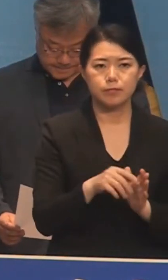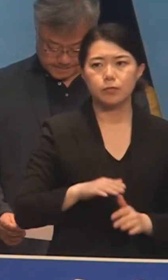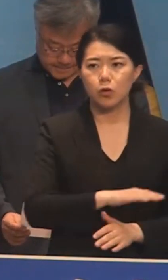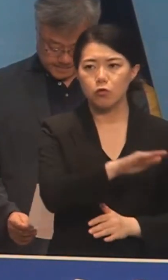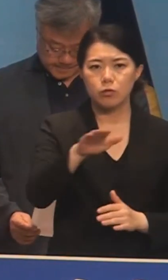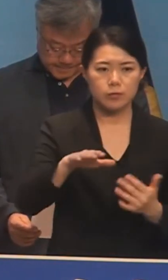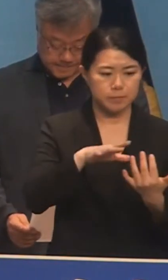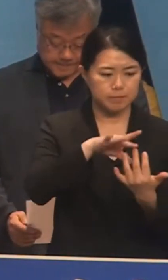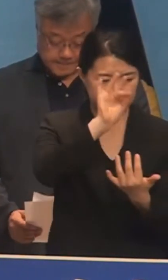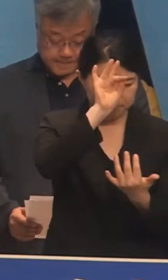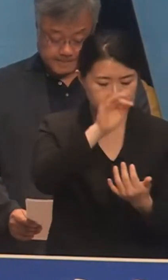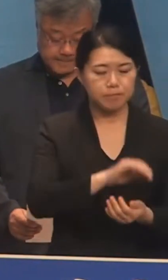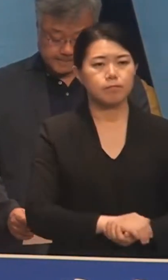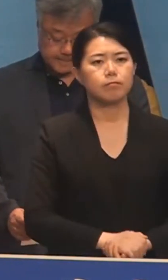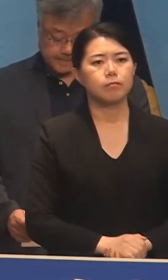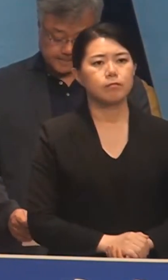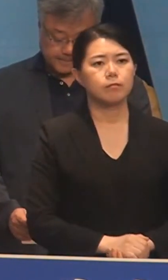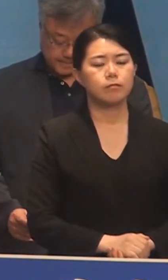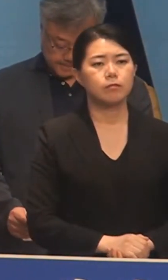우리는 선택합니다.